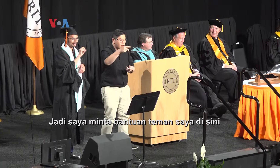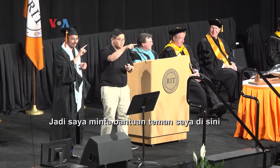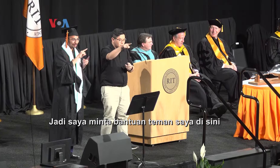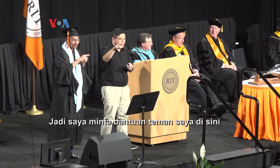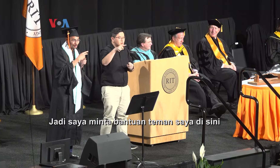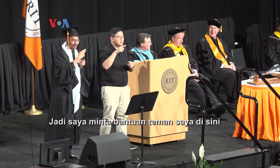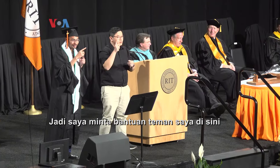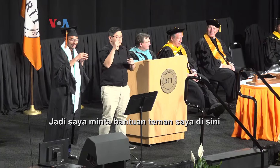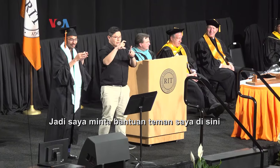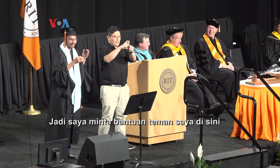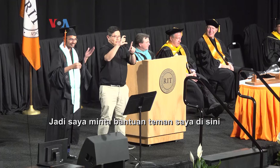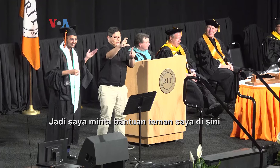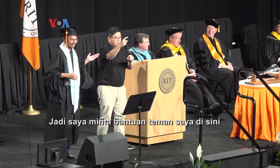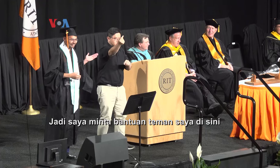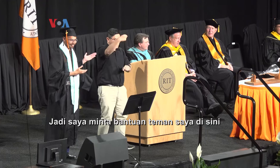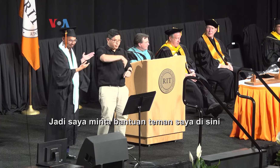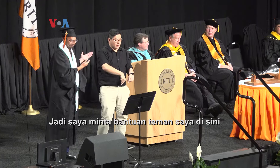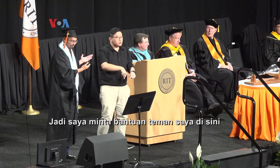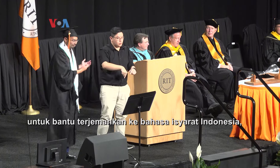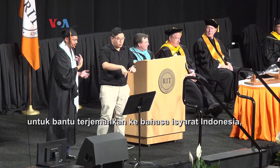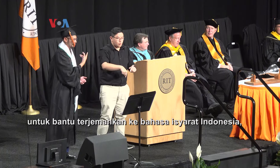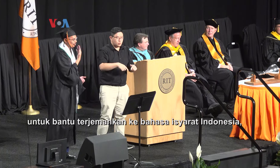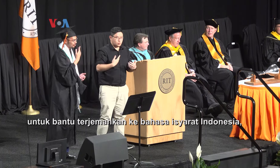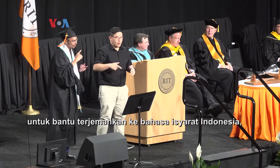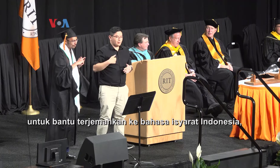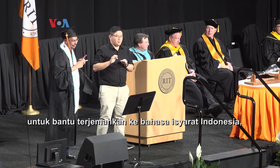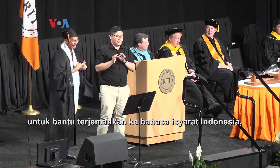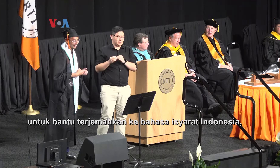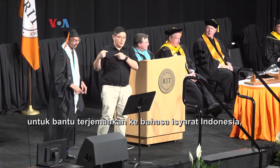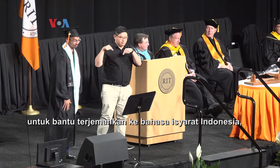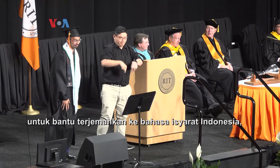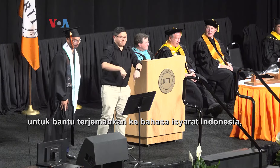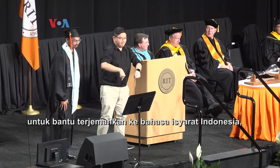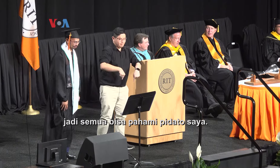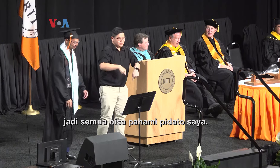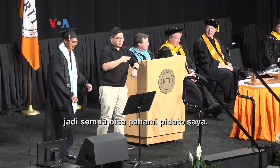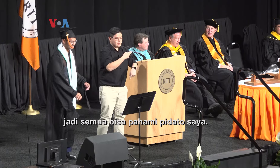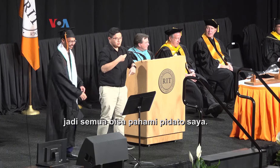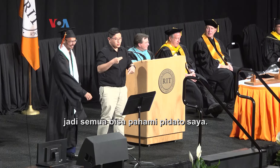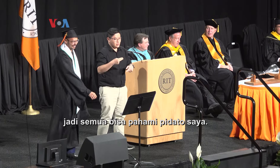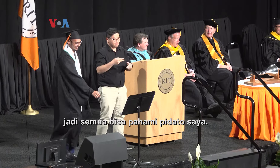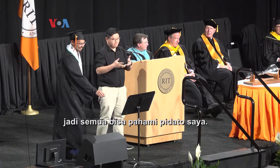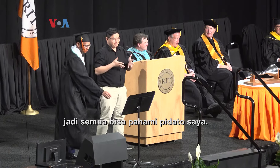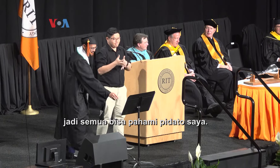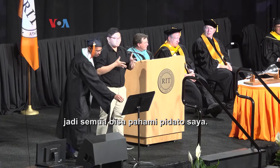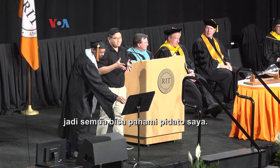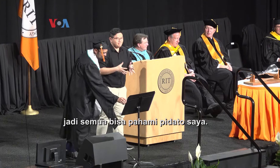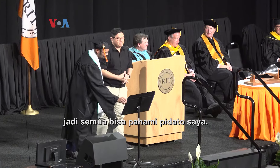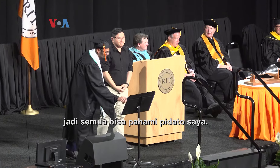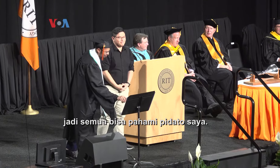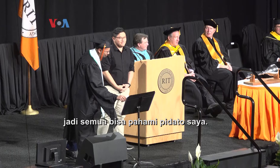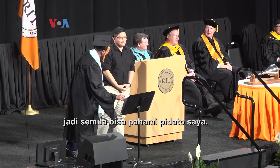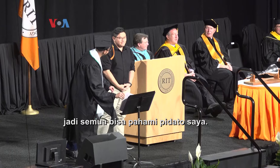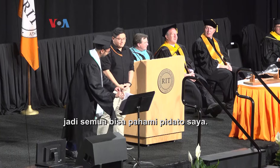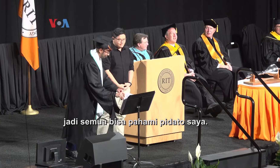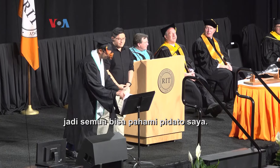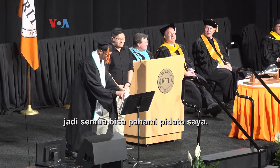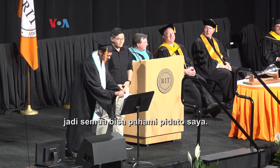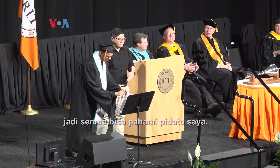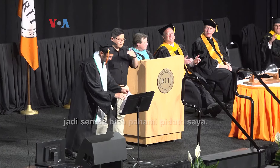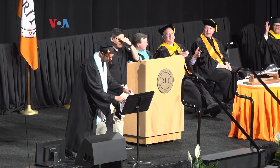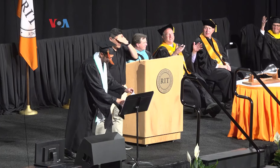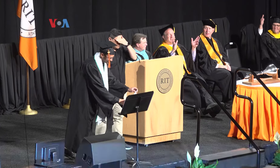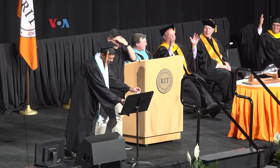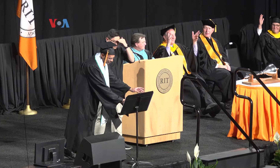So I have asked a friend of mine here to come and interpret in Indonesian sign language so everyone can